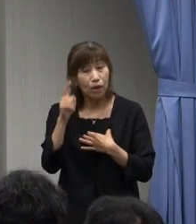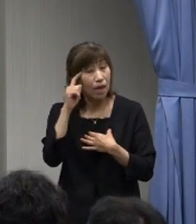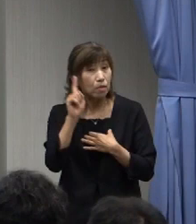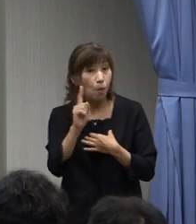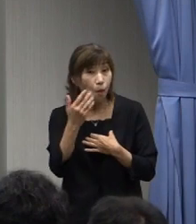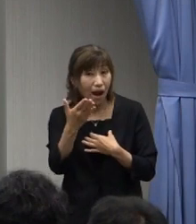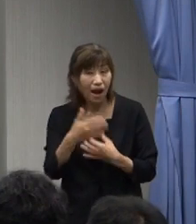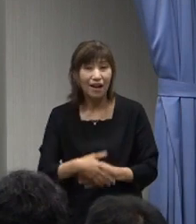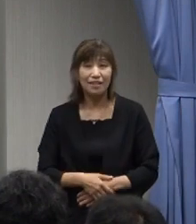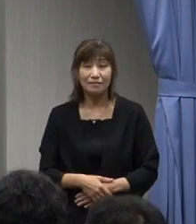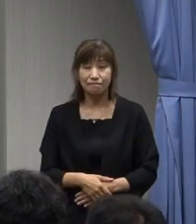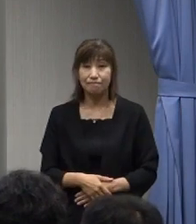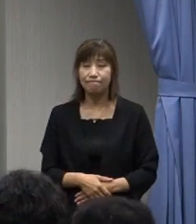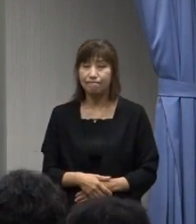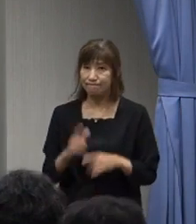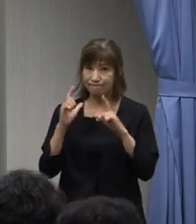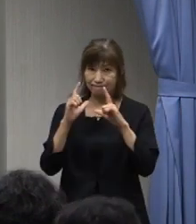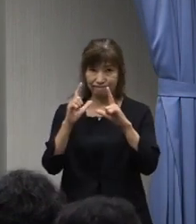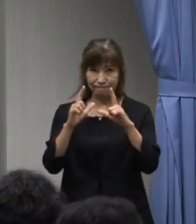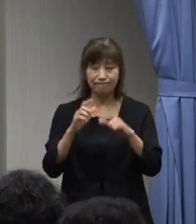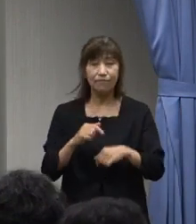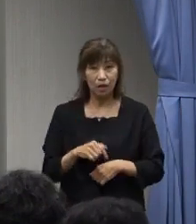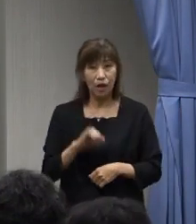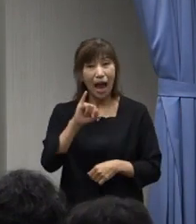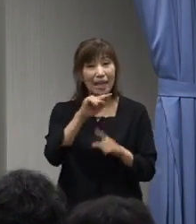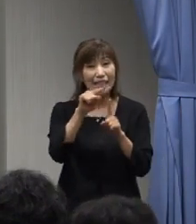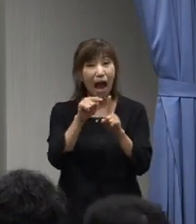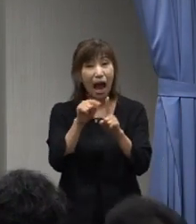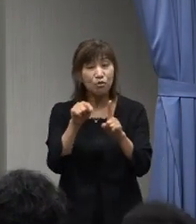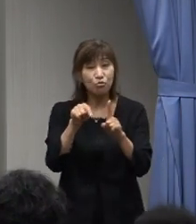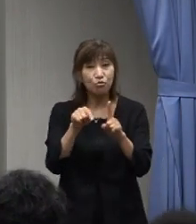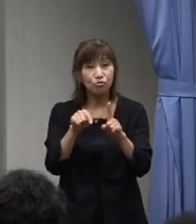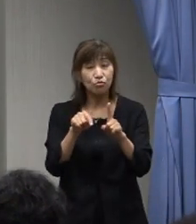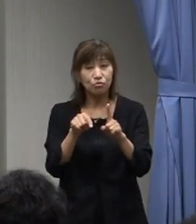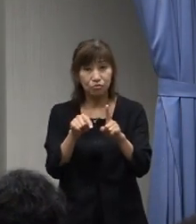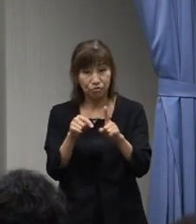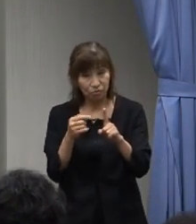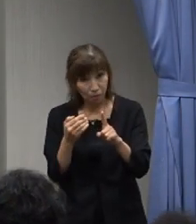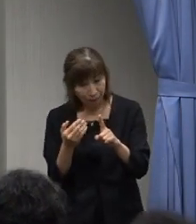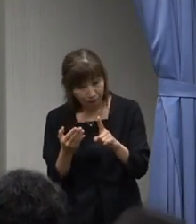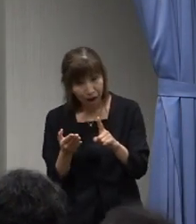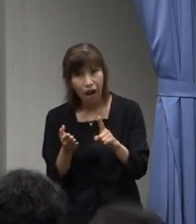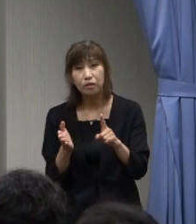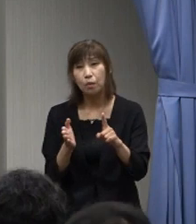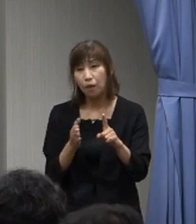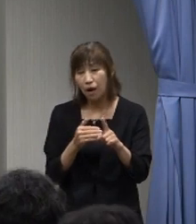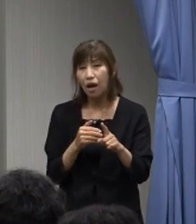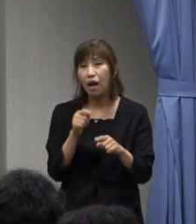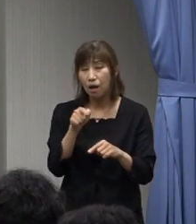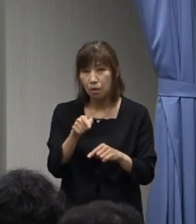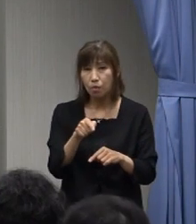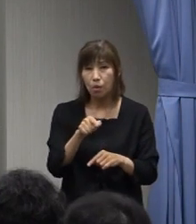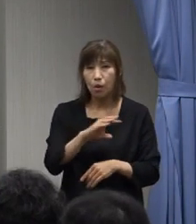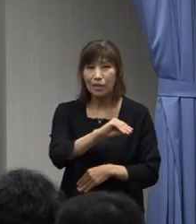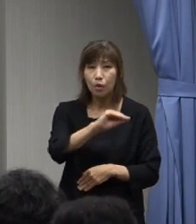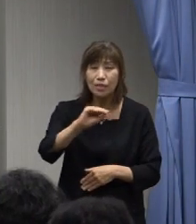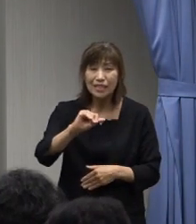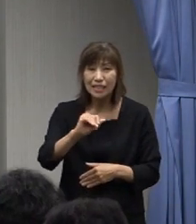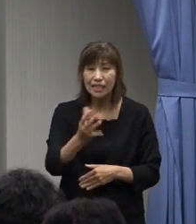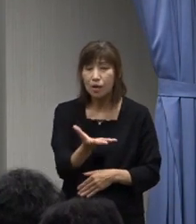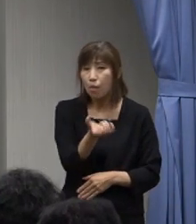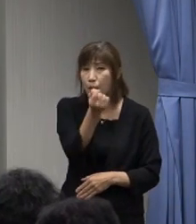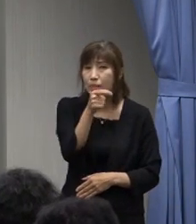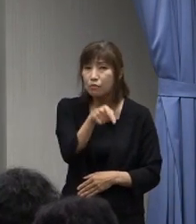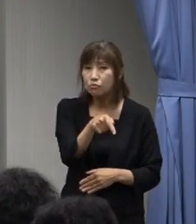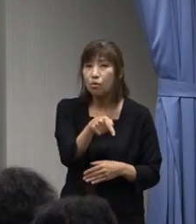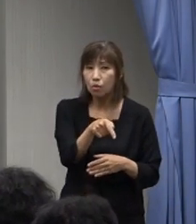か。 これはIR であろうと、そこに地主としてきちんとした土地を造